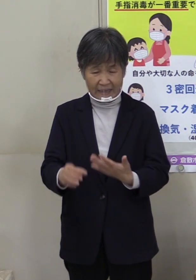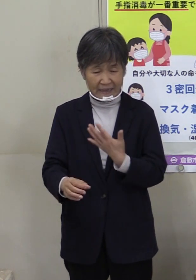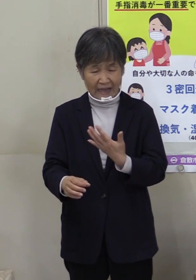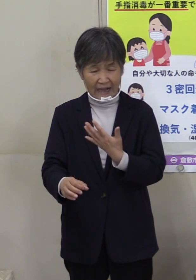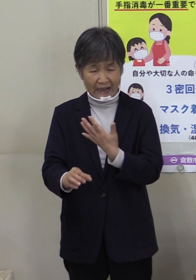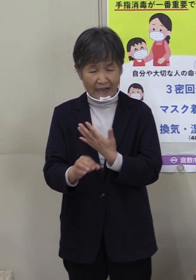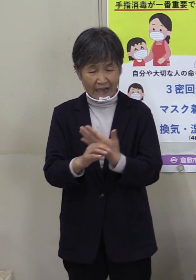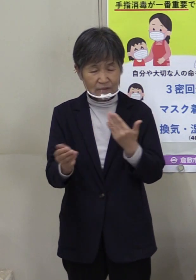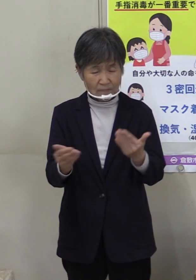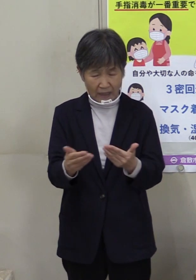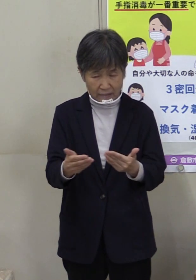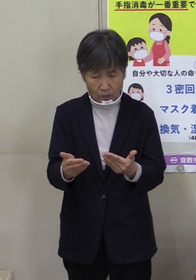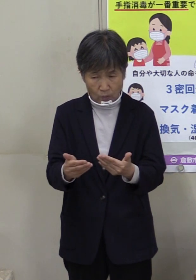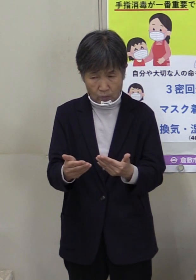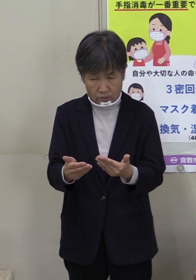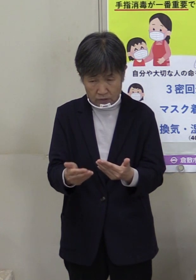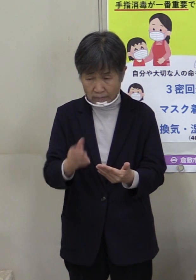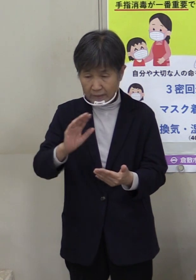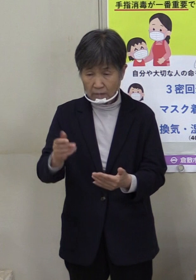め先の会社とか調べられたりしたんですか。